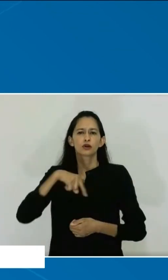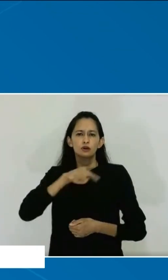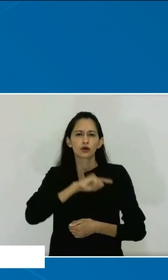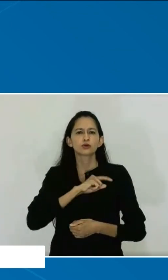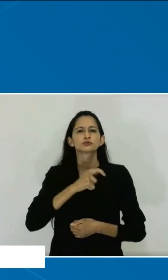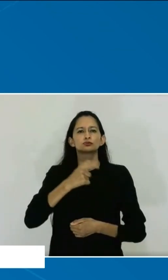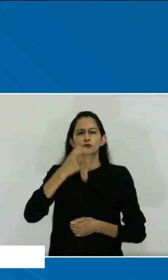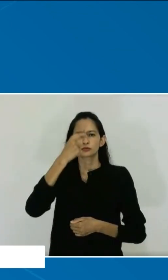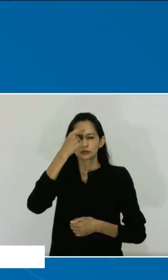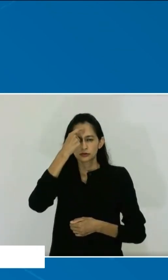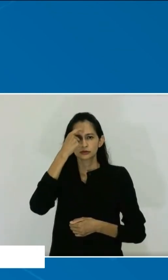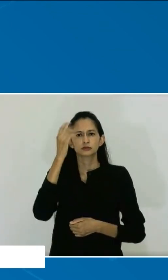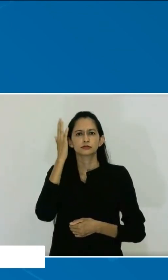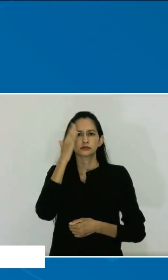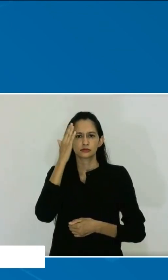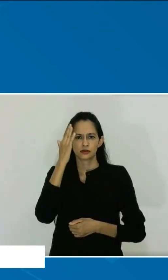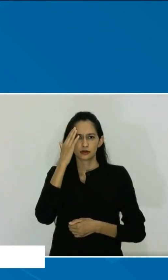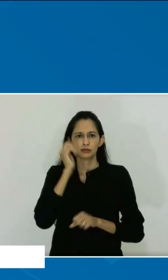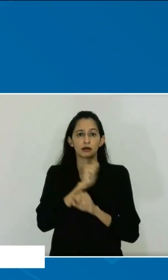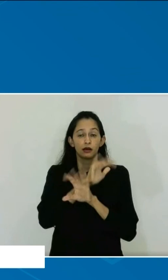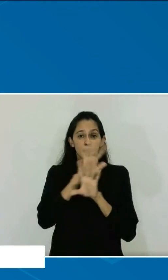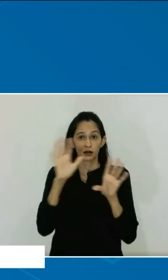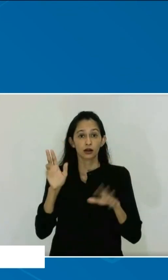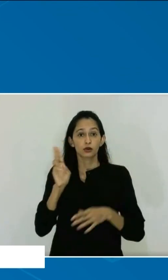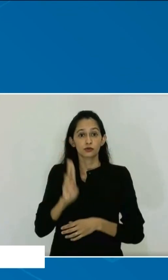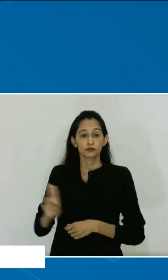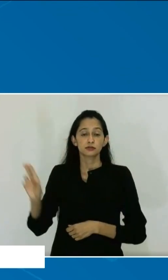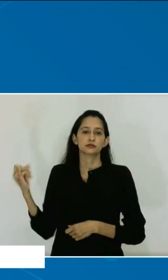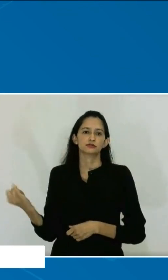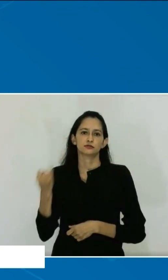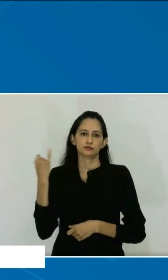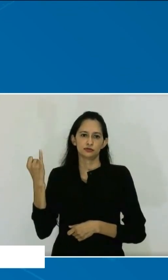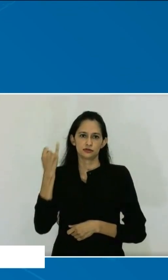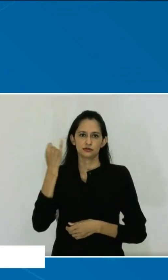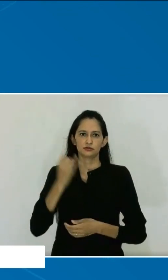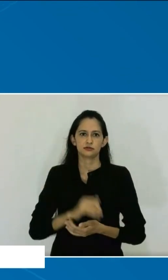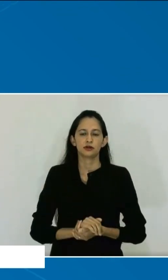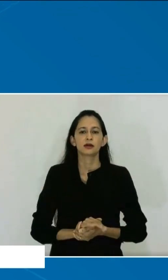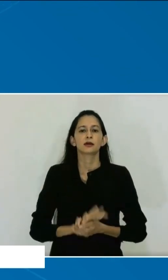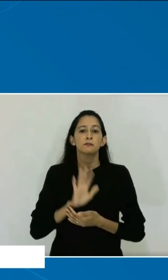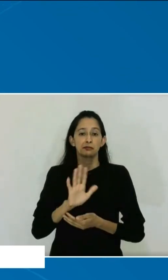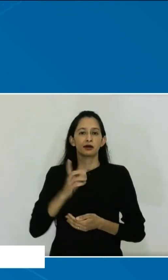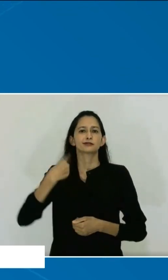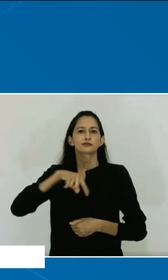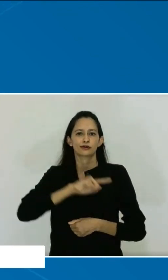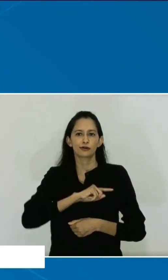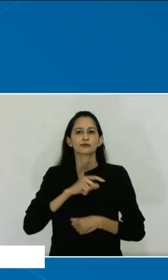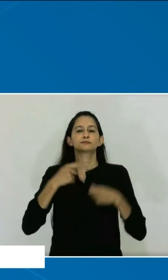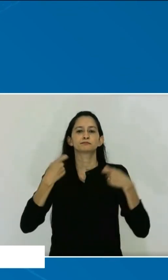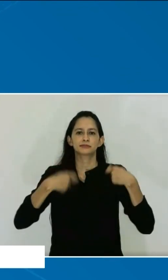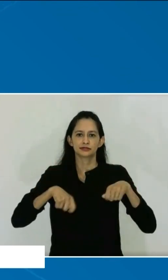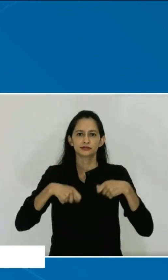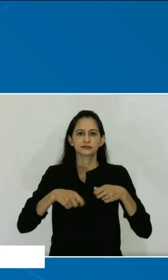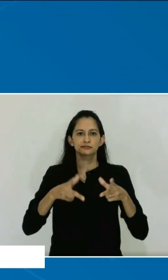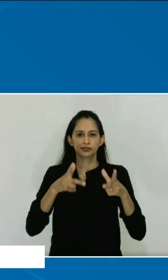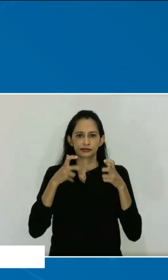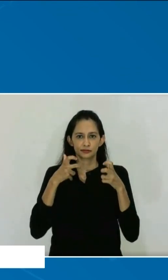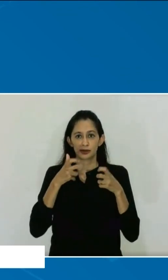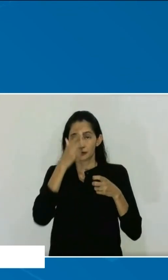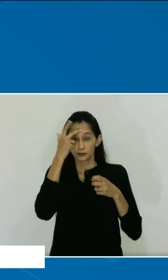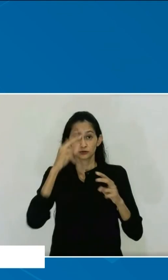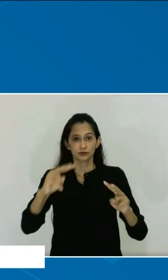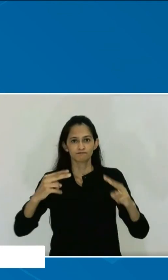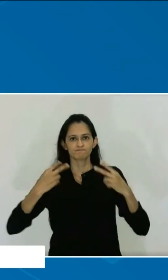muito forte de que ela é importante, a estratégia. Mas nós precisamos também que as pessoas que nos olham nos vejam